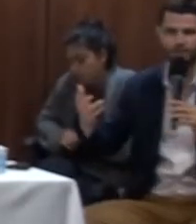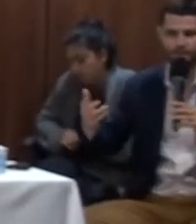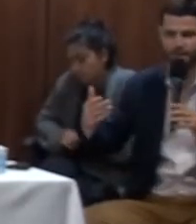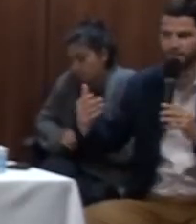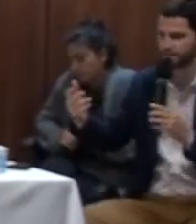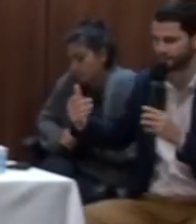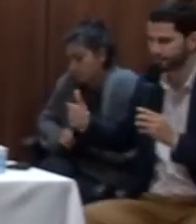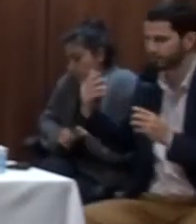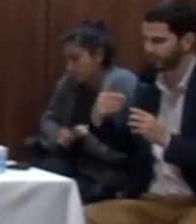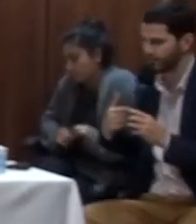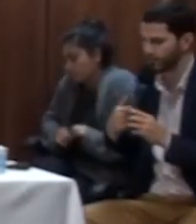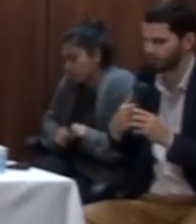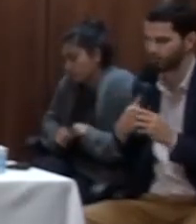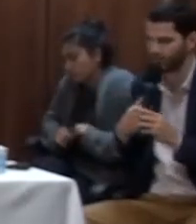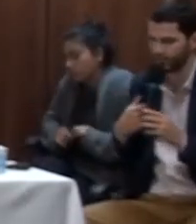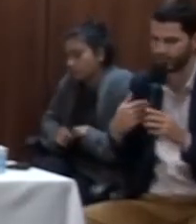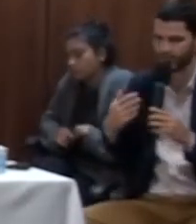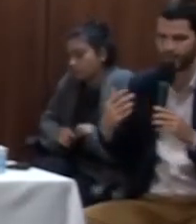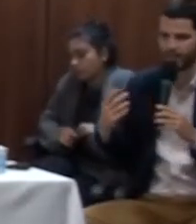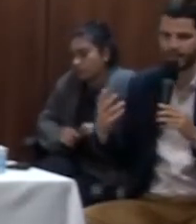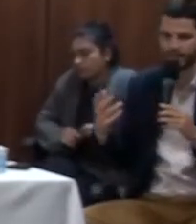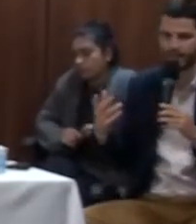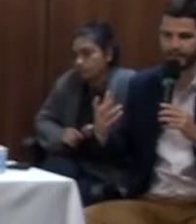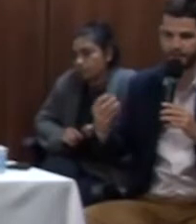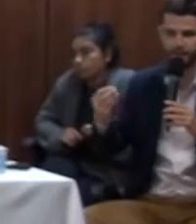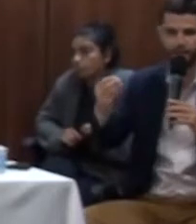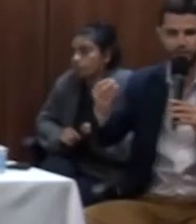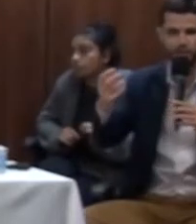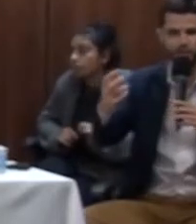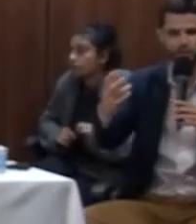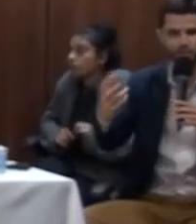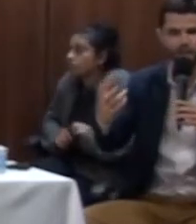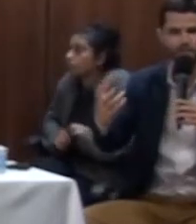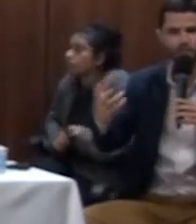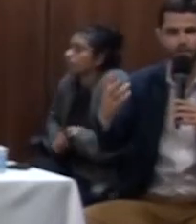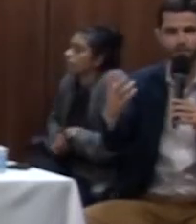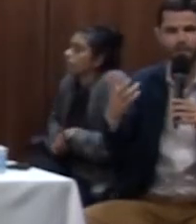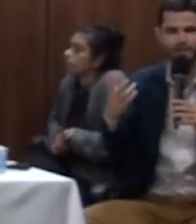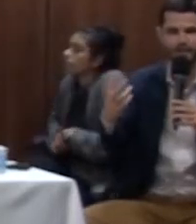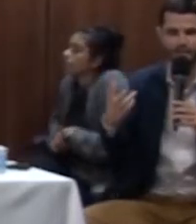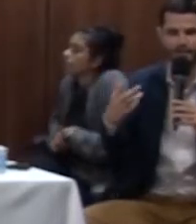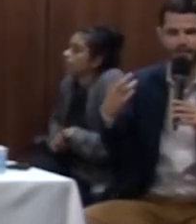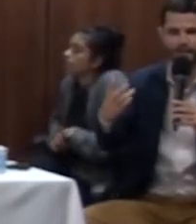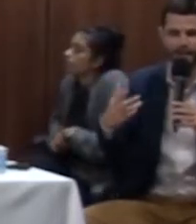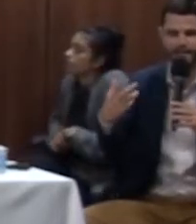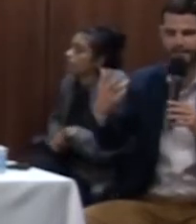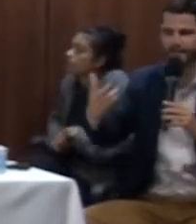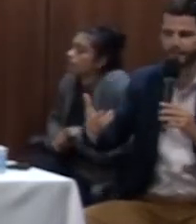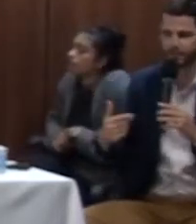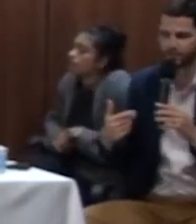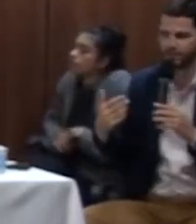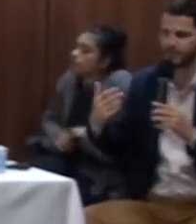do CFM, que é de um pouco antes, foi em 2008 mesmo que esse tema,